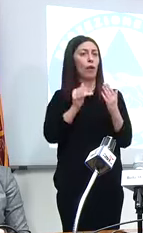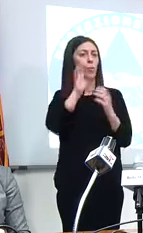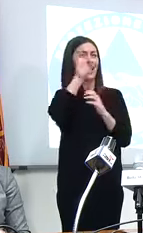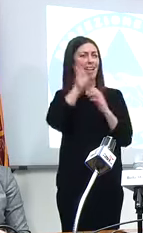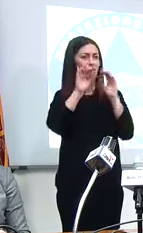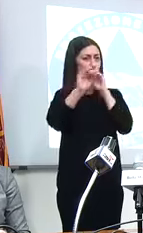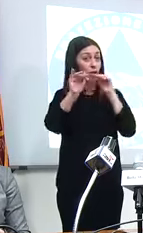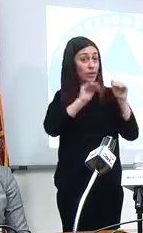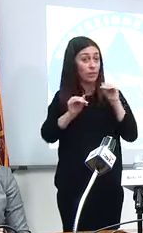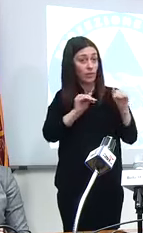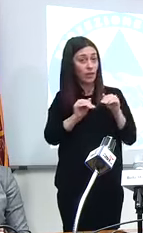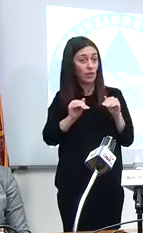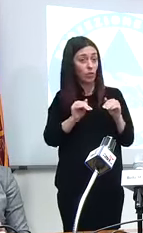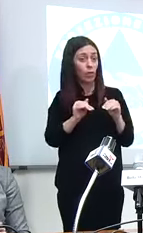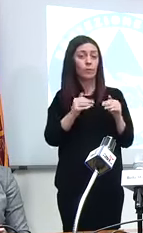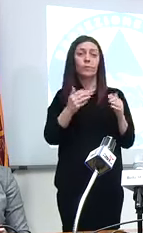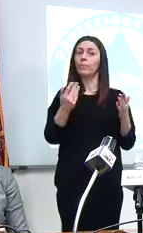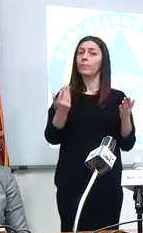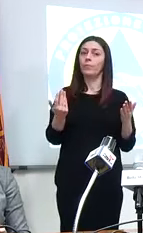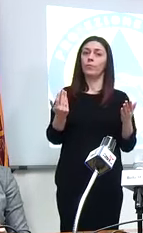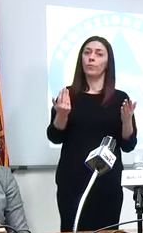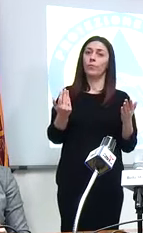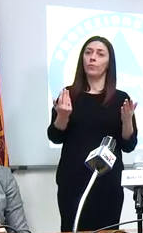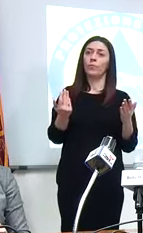Allora, la nota